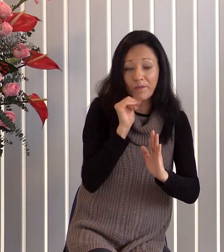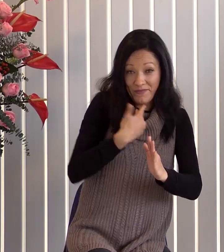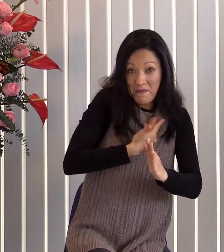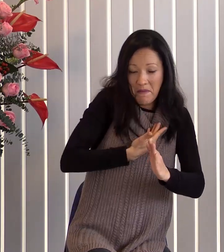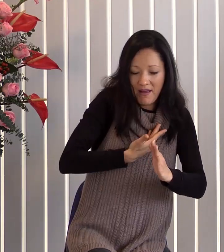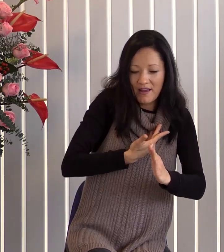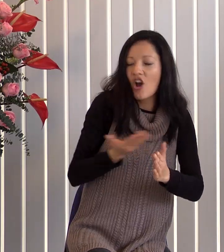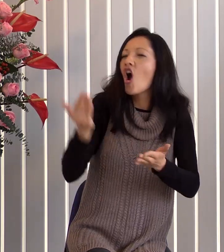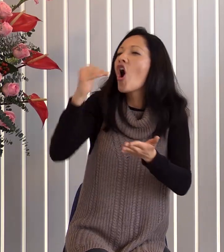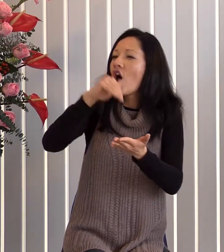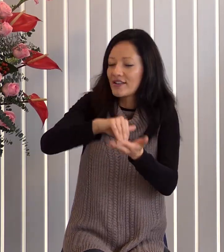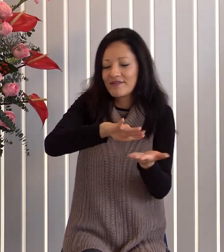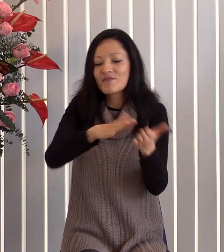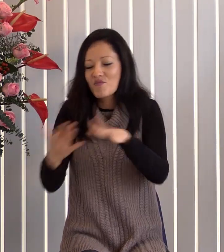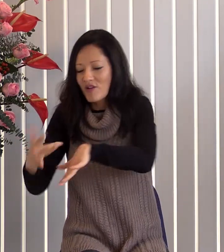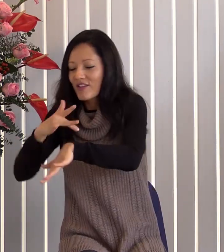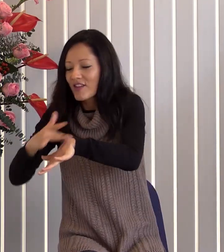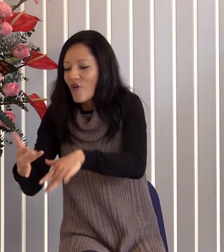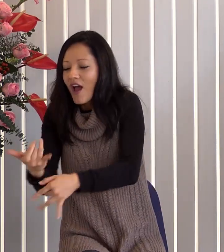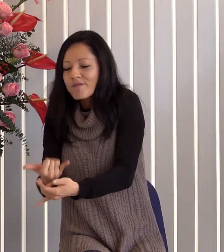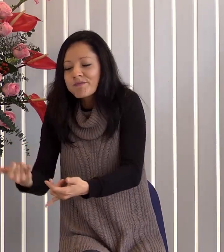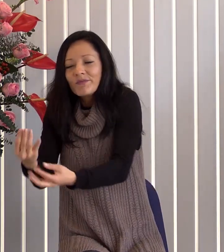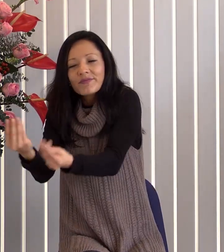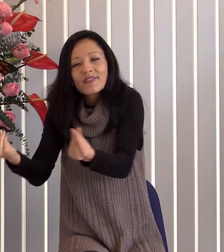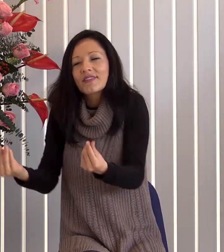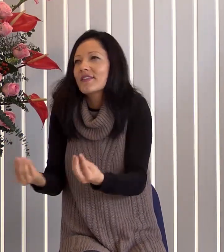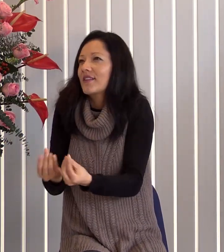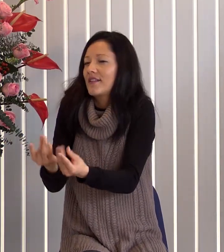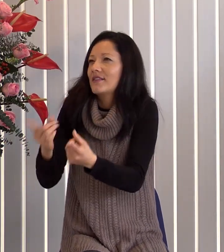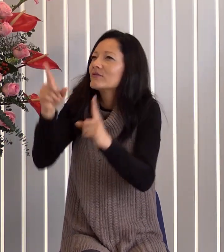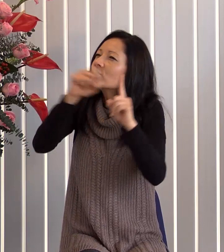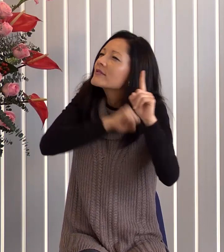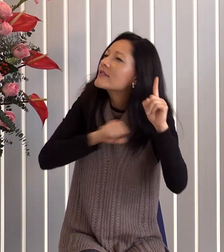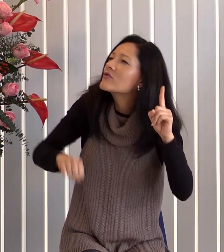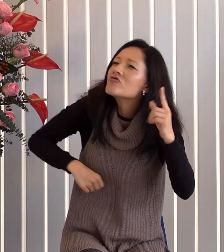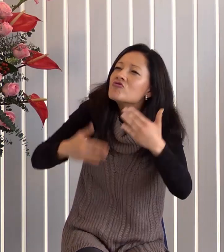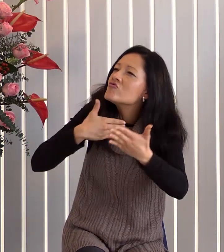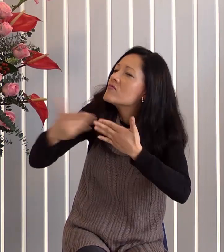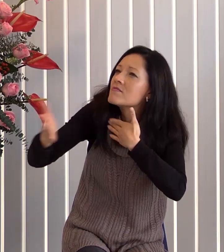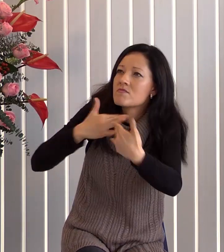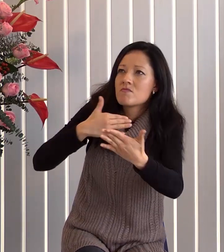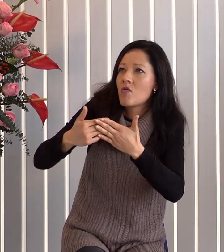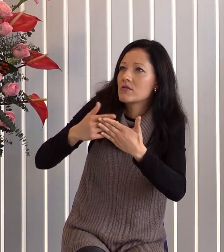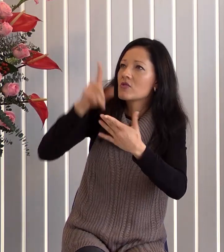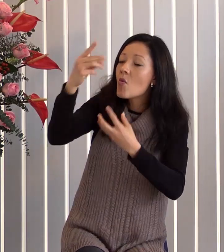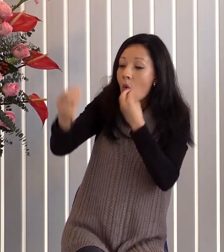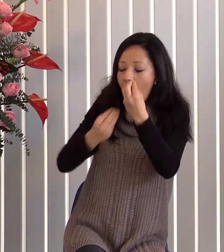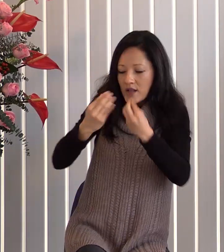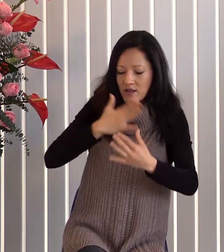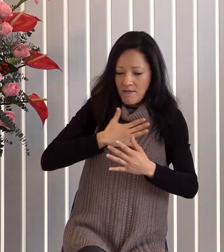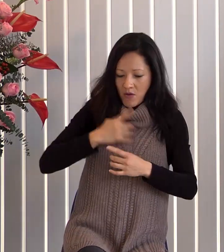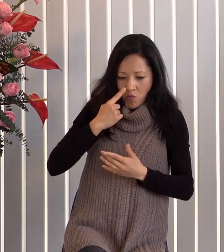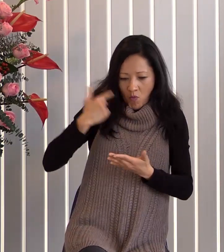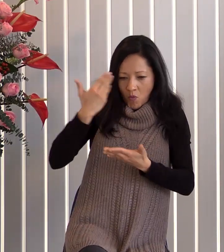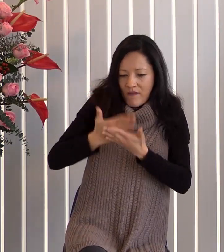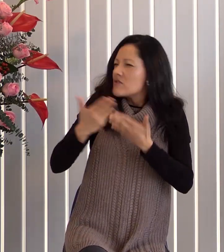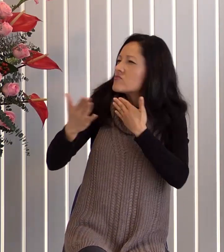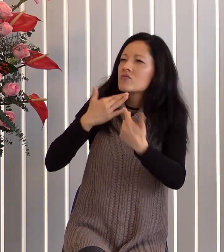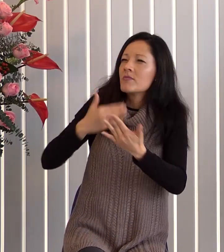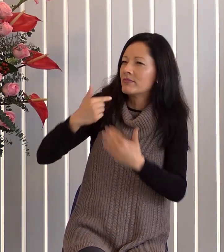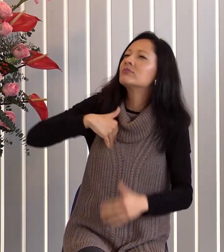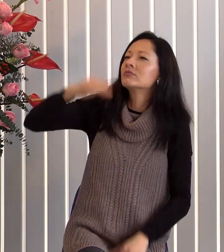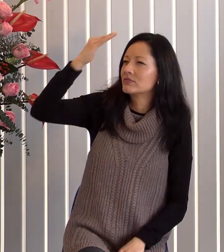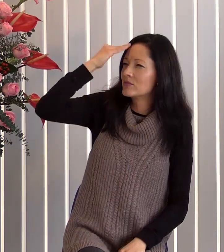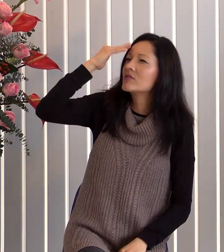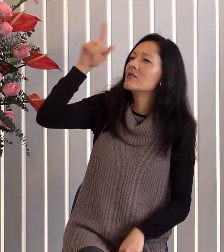desnuda volveré a la tierra. Señor, no importa lo que tú me estés haciendo, yo sé que tú